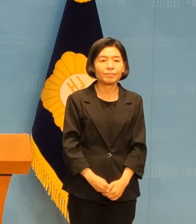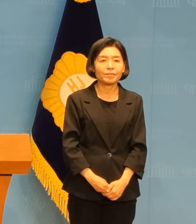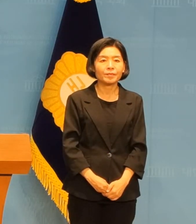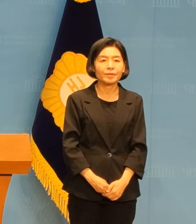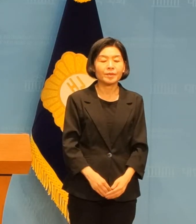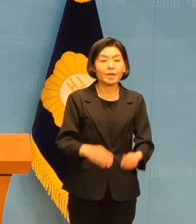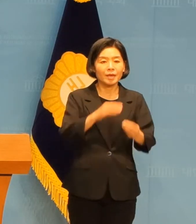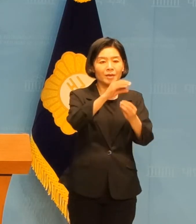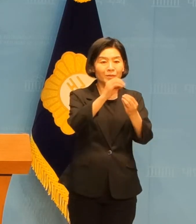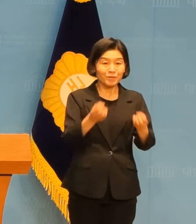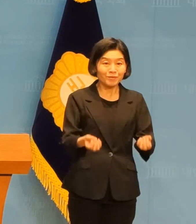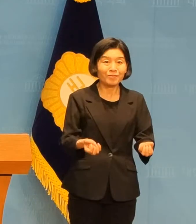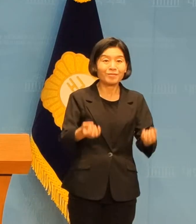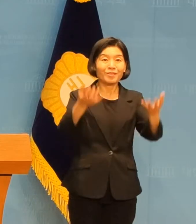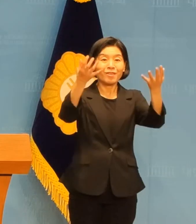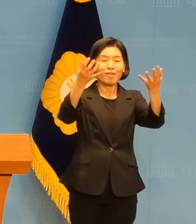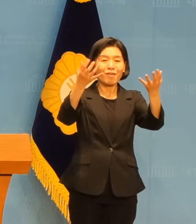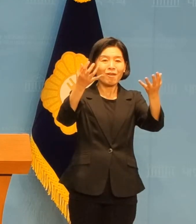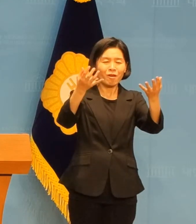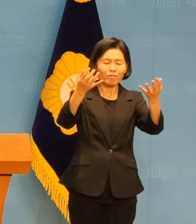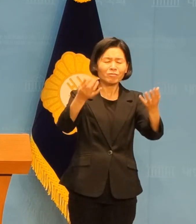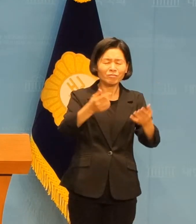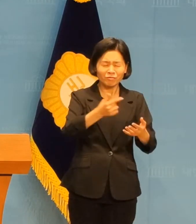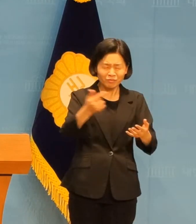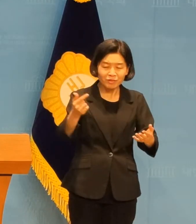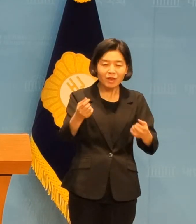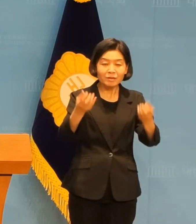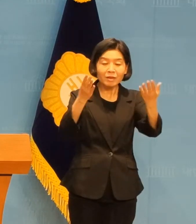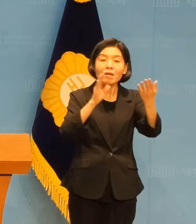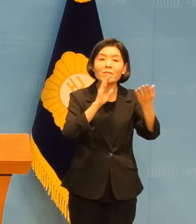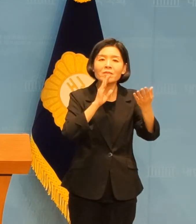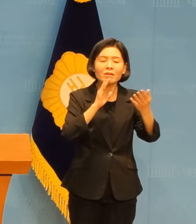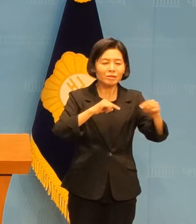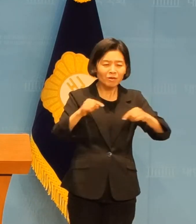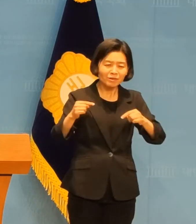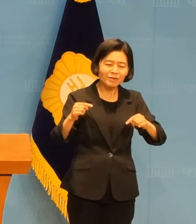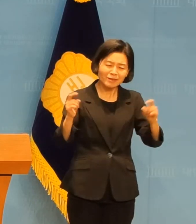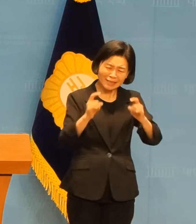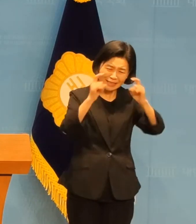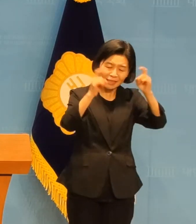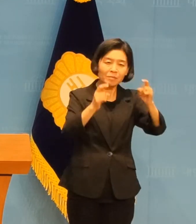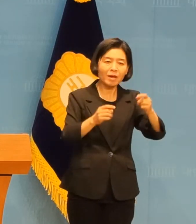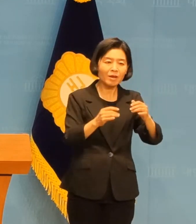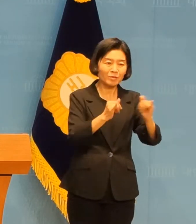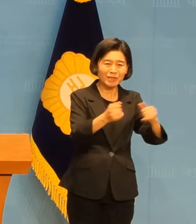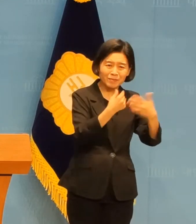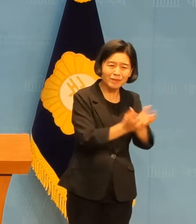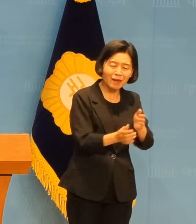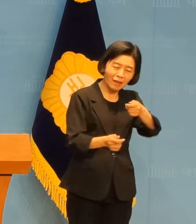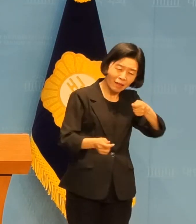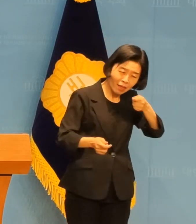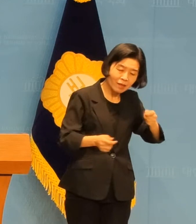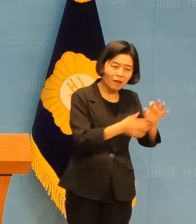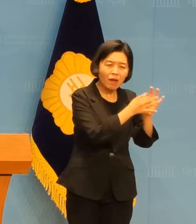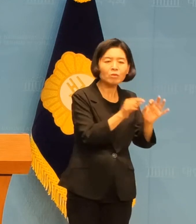민족 대명절에도 정쟁만 일삼은 국민의힘, 국민 심판을 자초하고 있습니다.